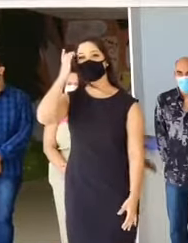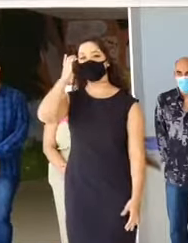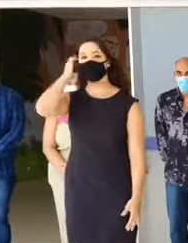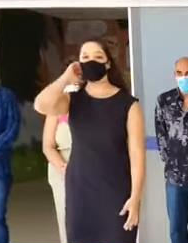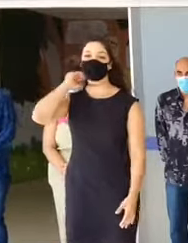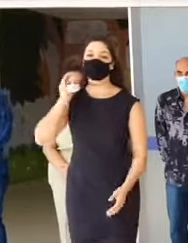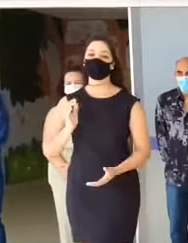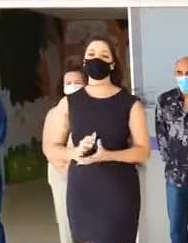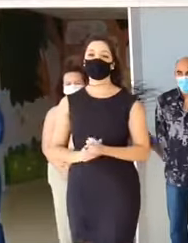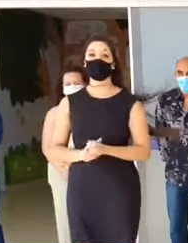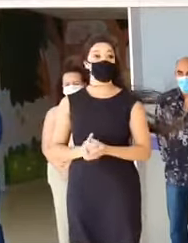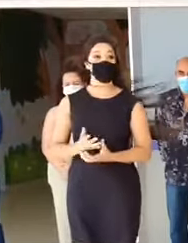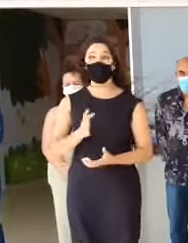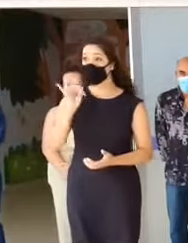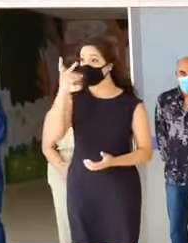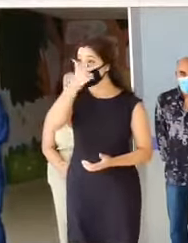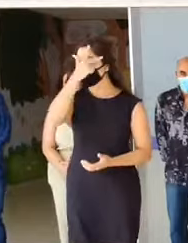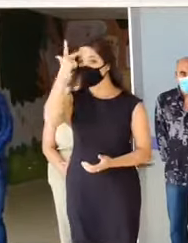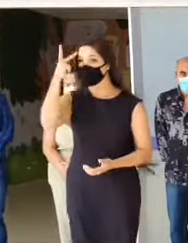senhoras e senhores,